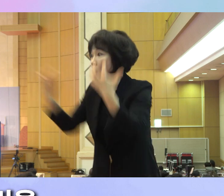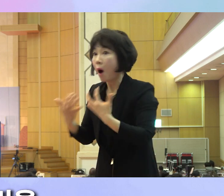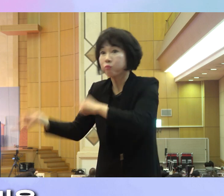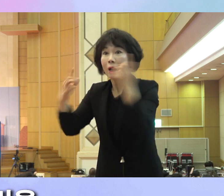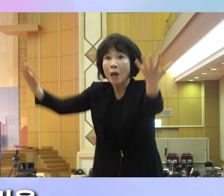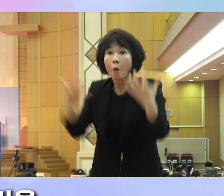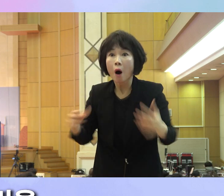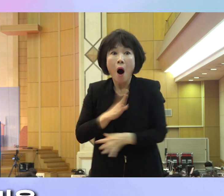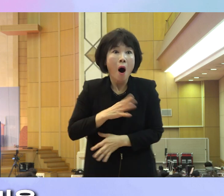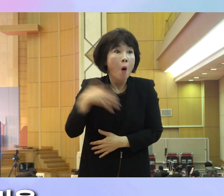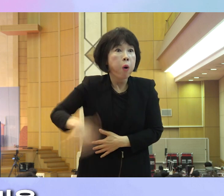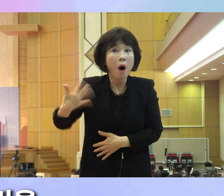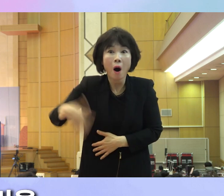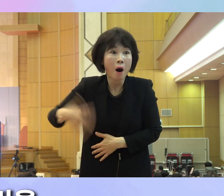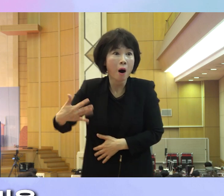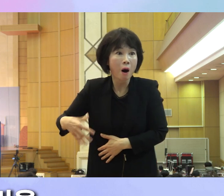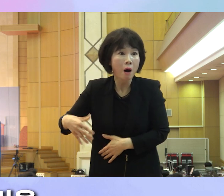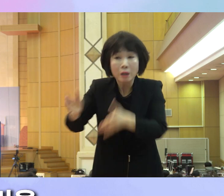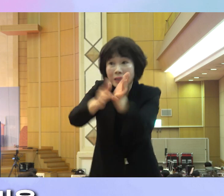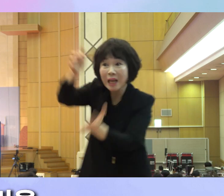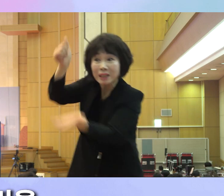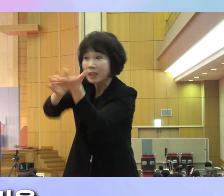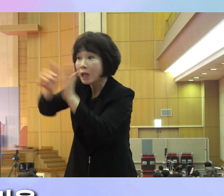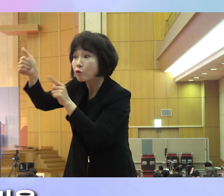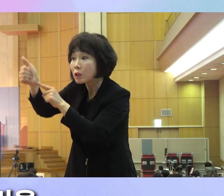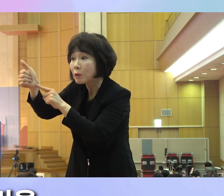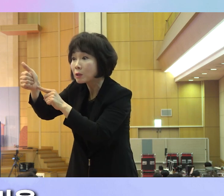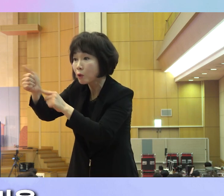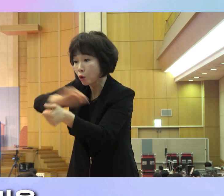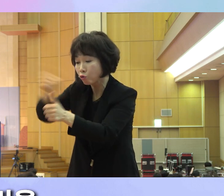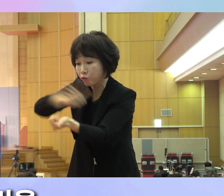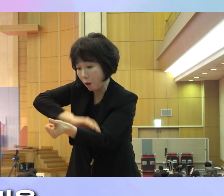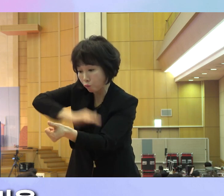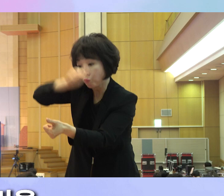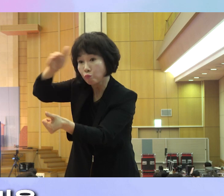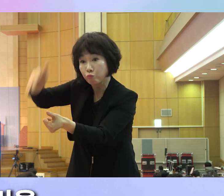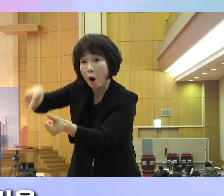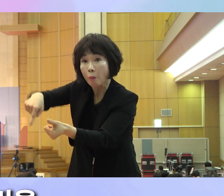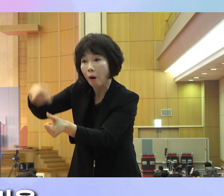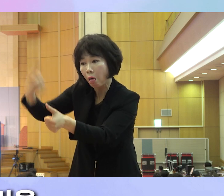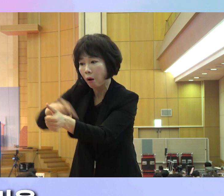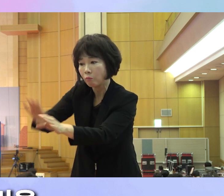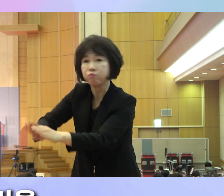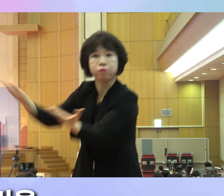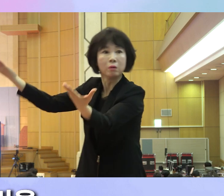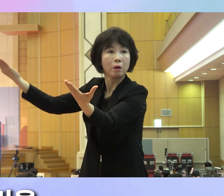살았다는 거예요. 무덤, 예수님이 묻혀있는 무덤 주위에 있는